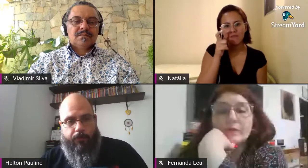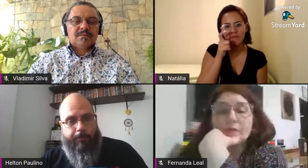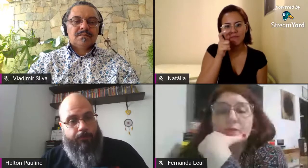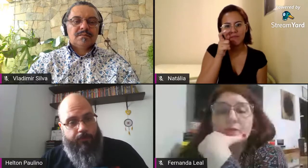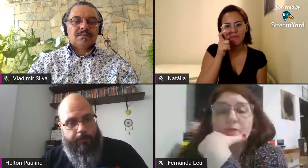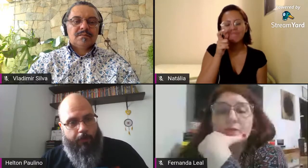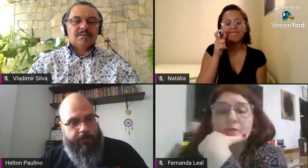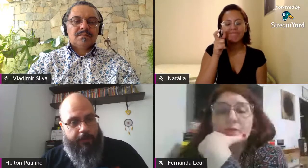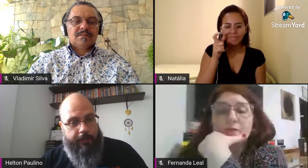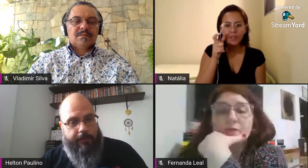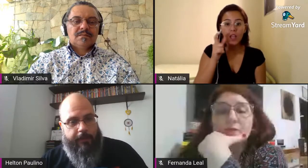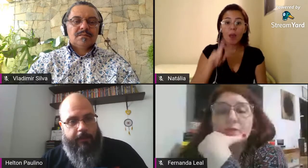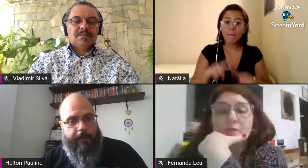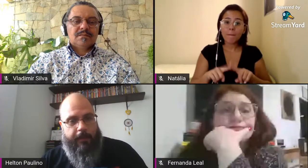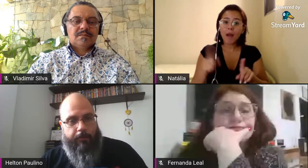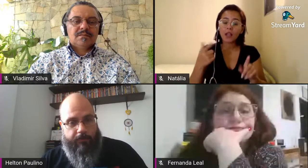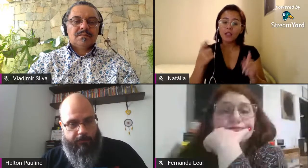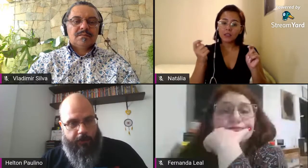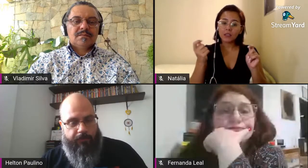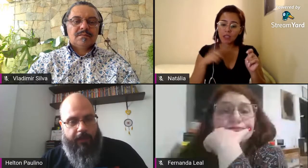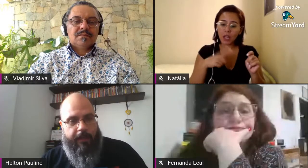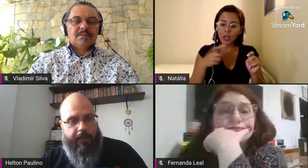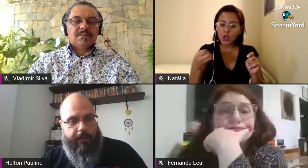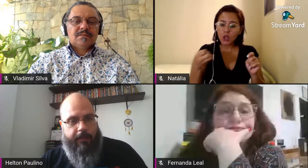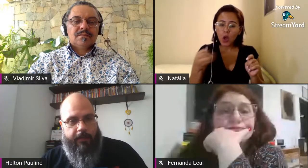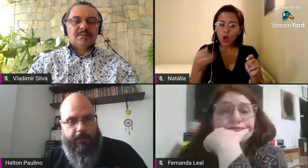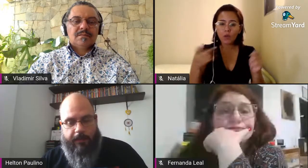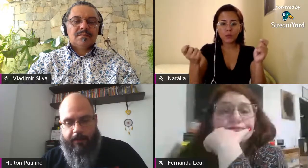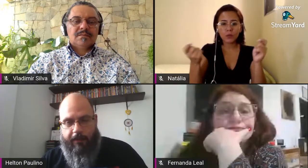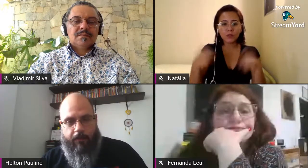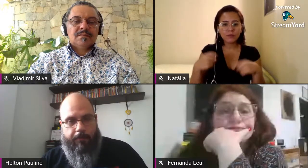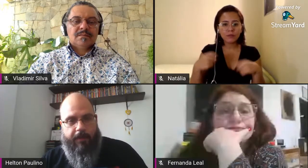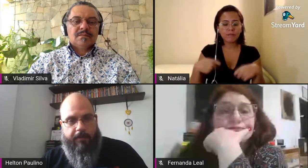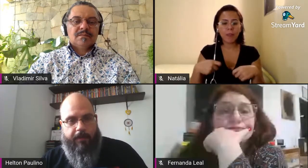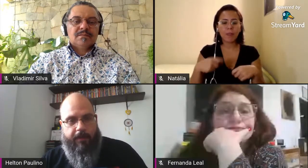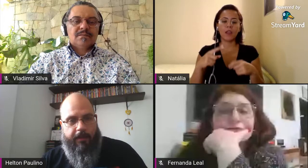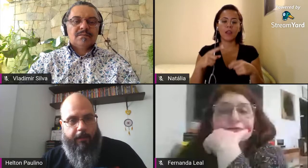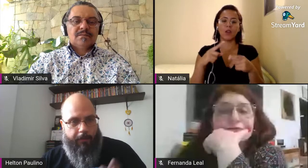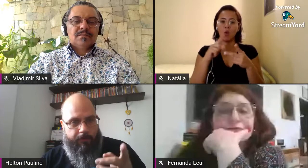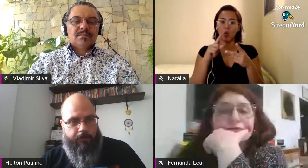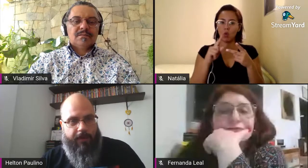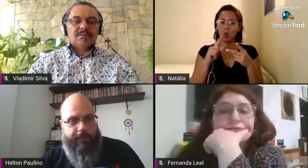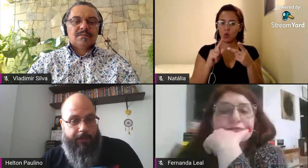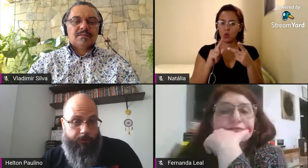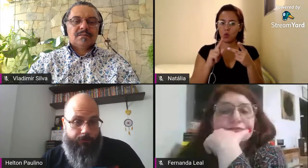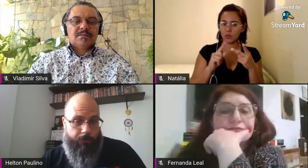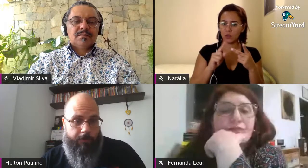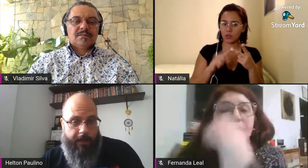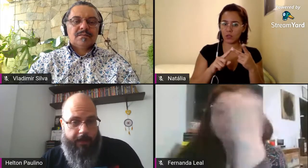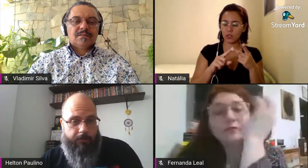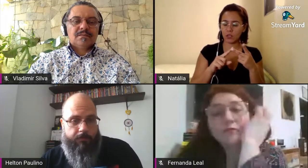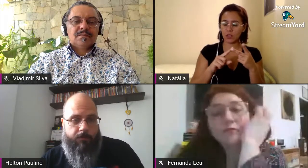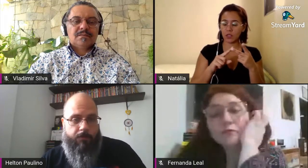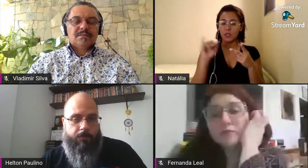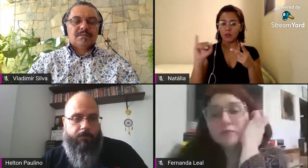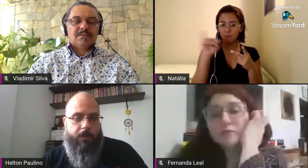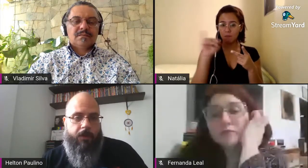Um ponto muito importante que eu falei anteriormente e que o professor Vladimir ilustrou